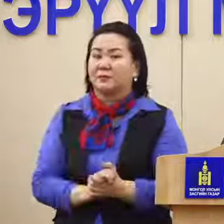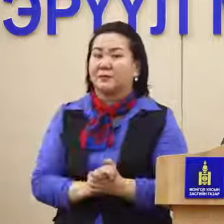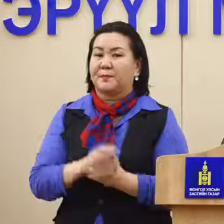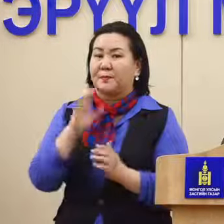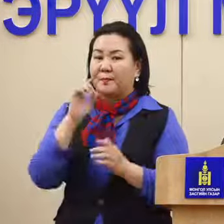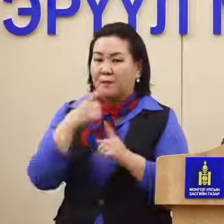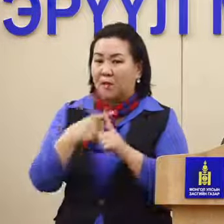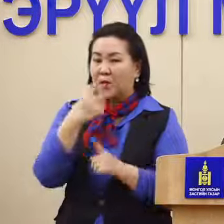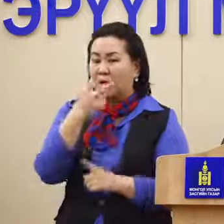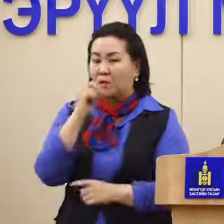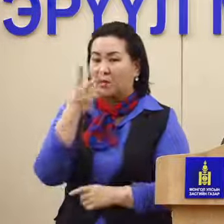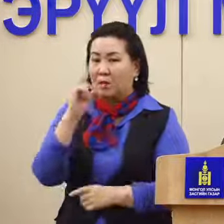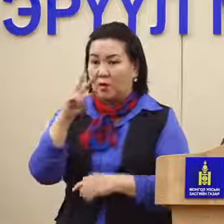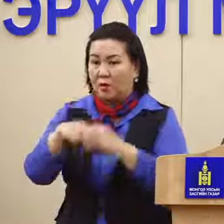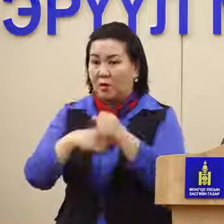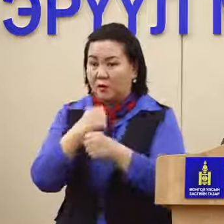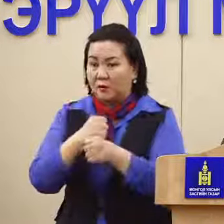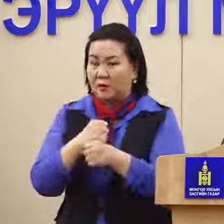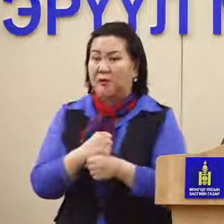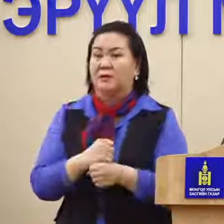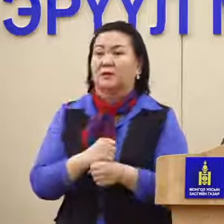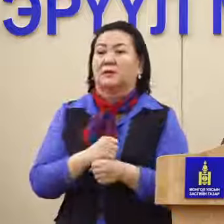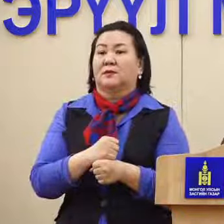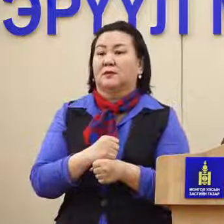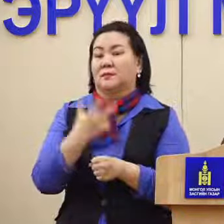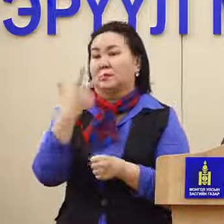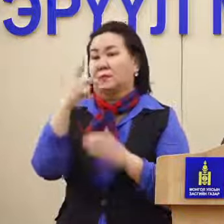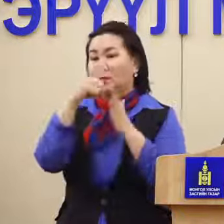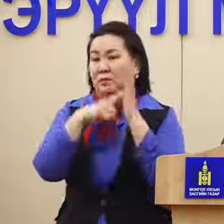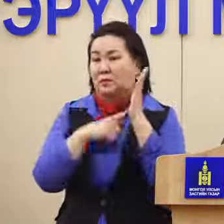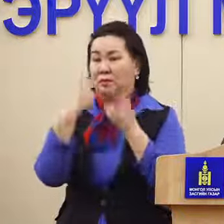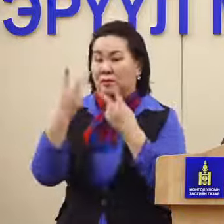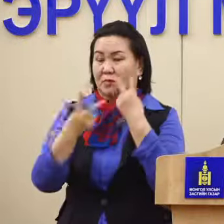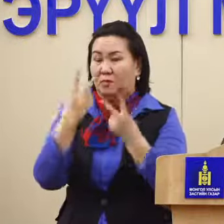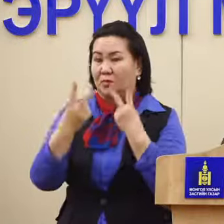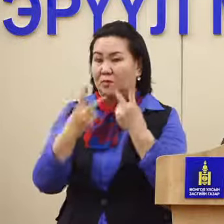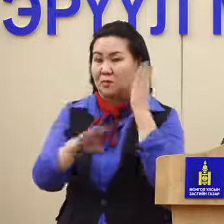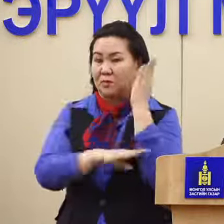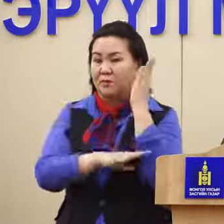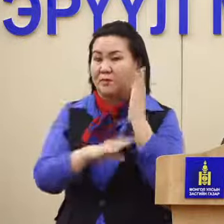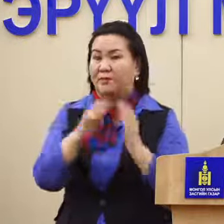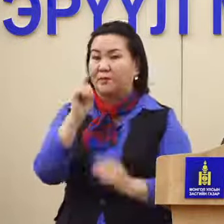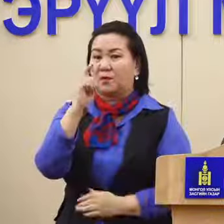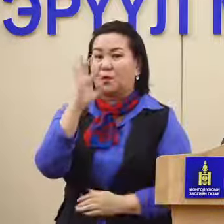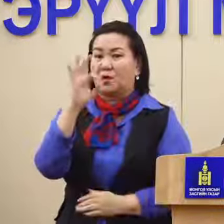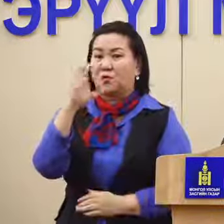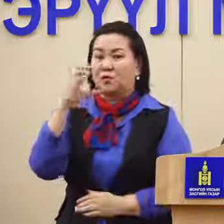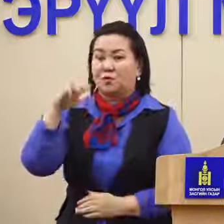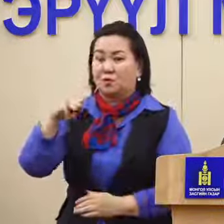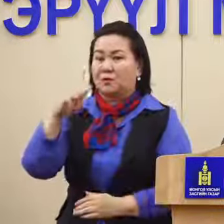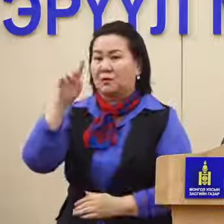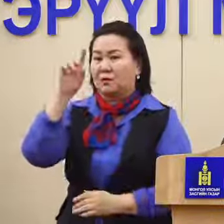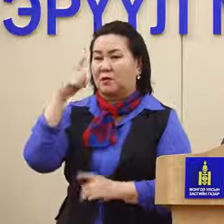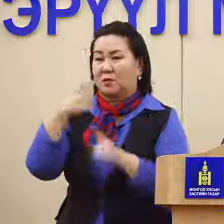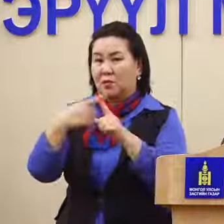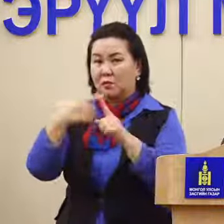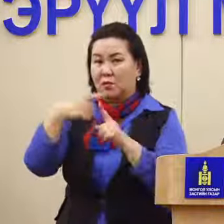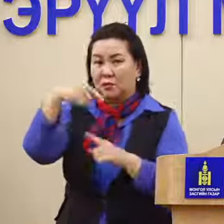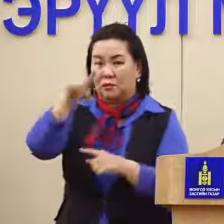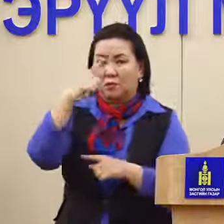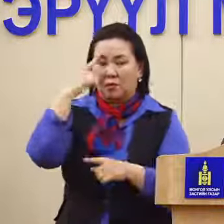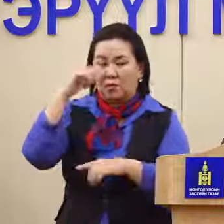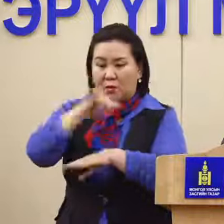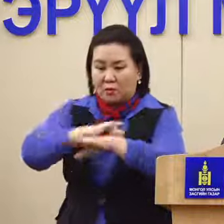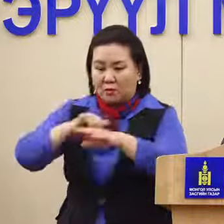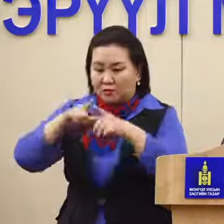мөн 2020 оны 3 сарын 22-нд Хөсөөтөд болон орон нутагт Монгол улсын